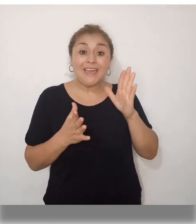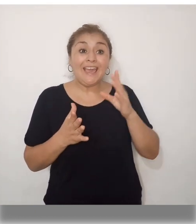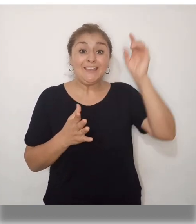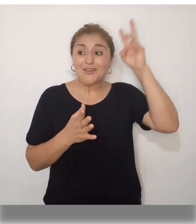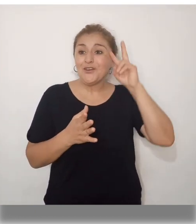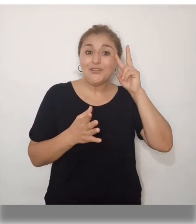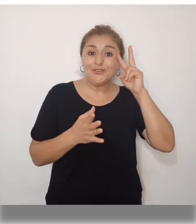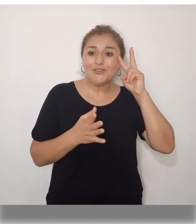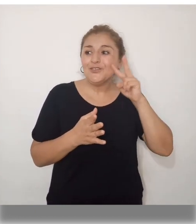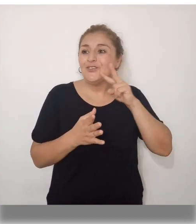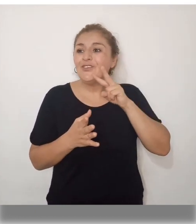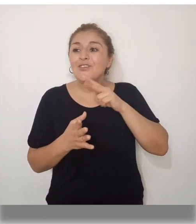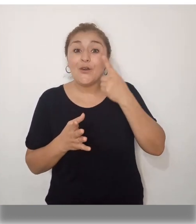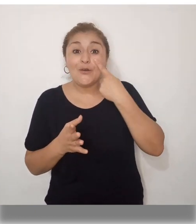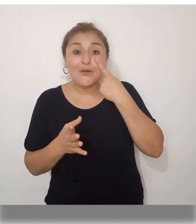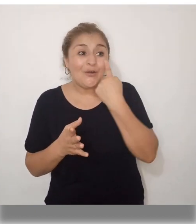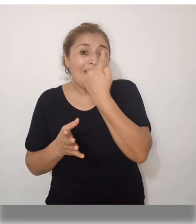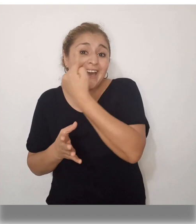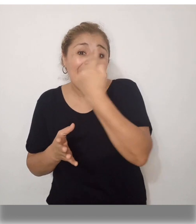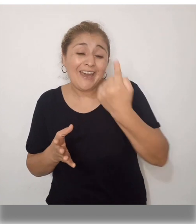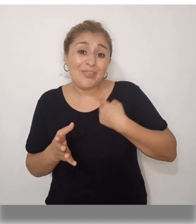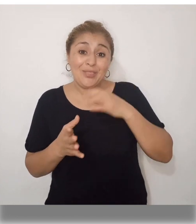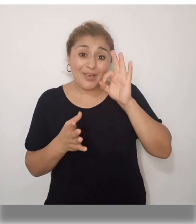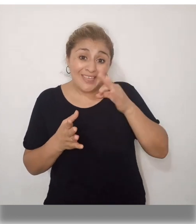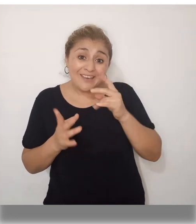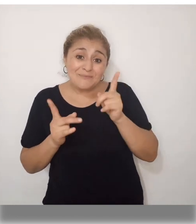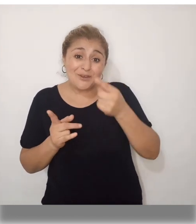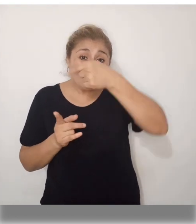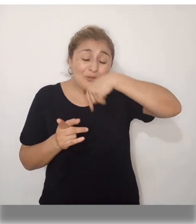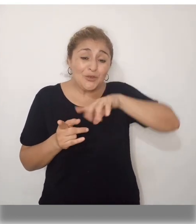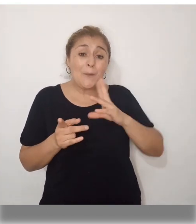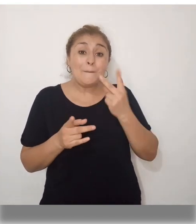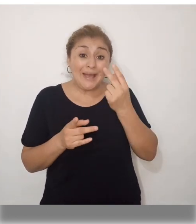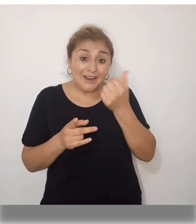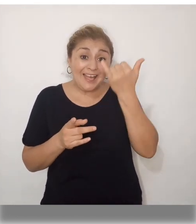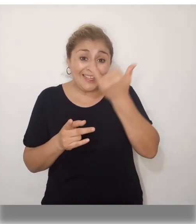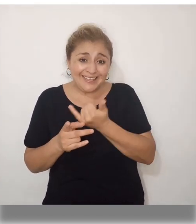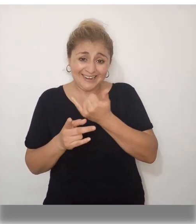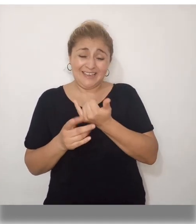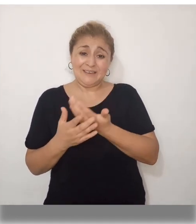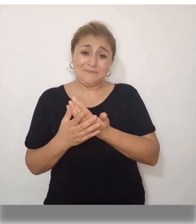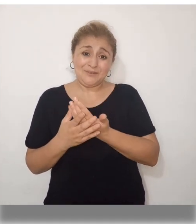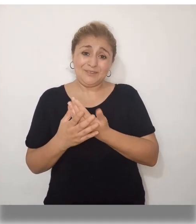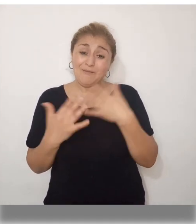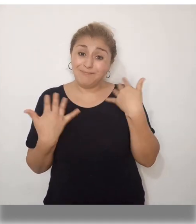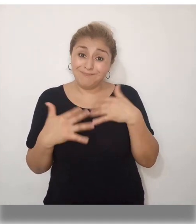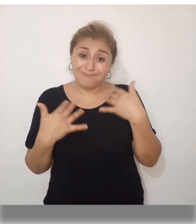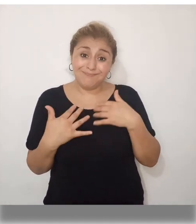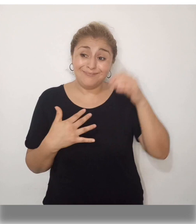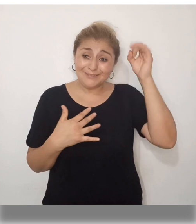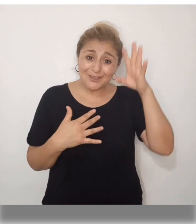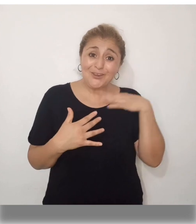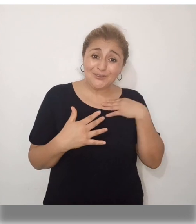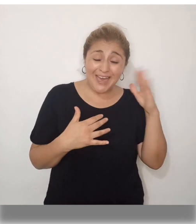valor para Dios para nuestro padre Cuando nadie nos considera cuando para